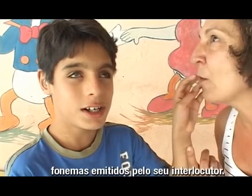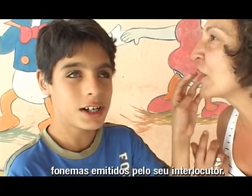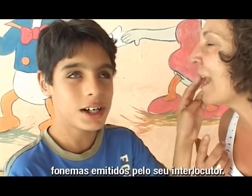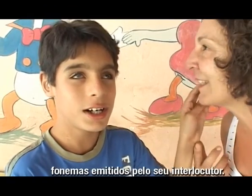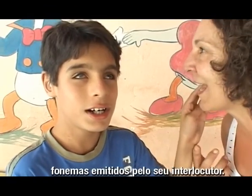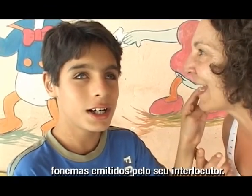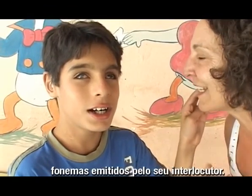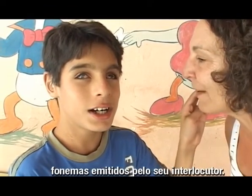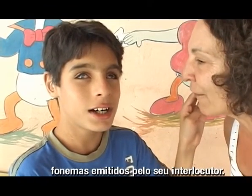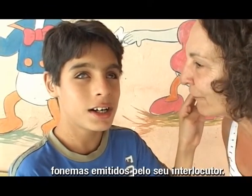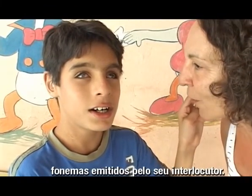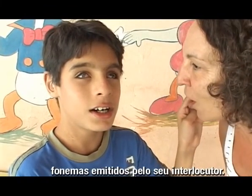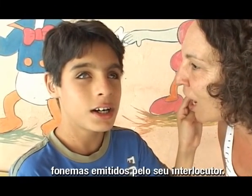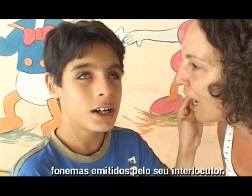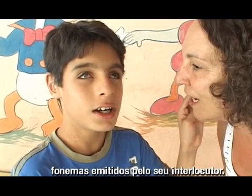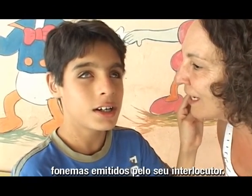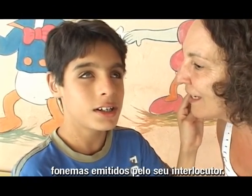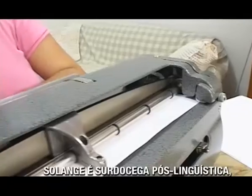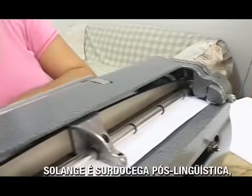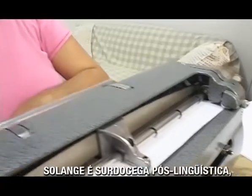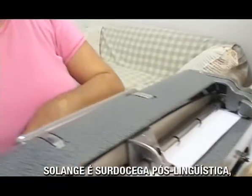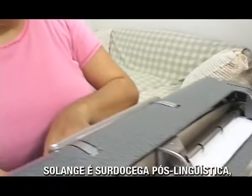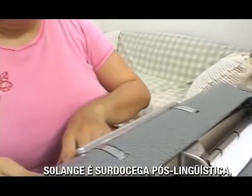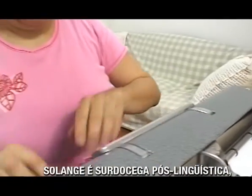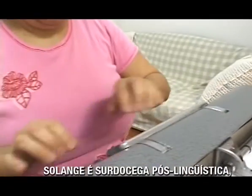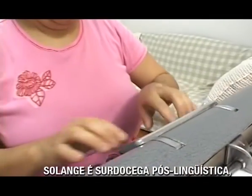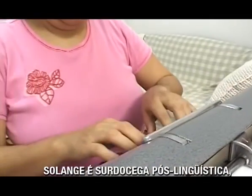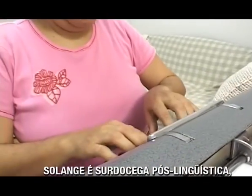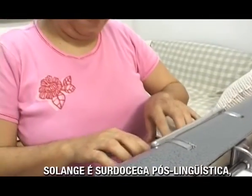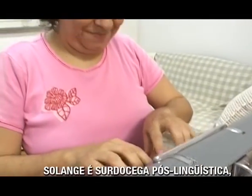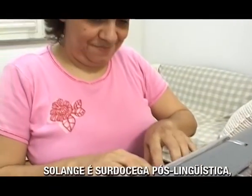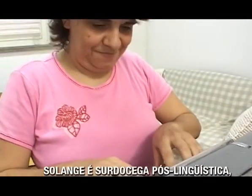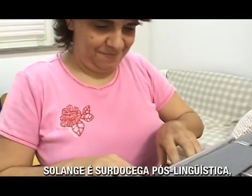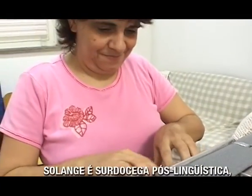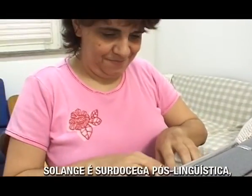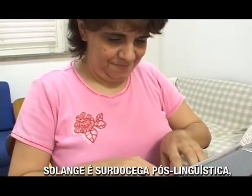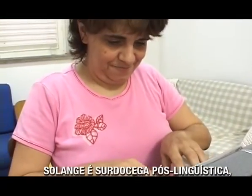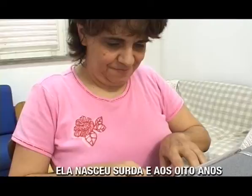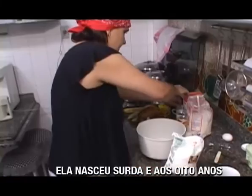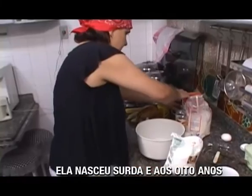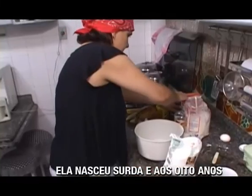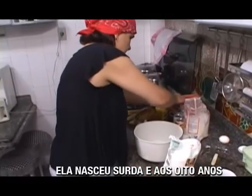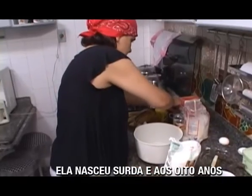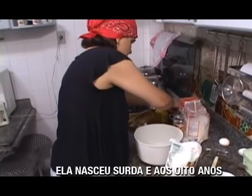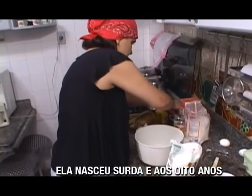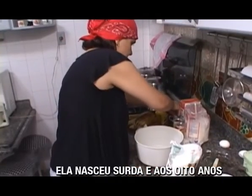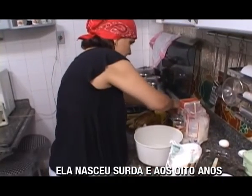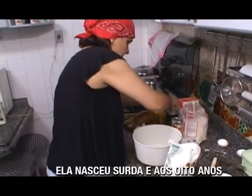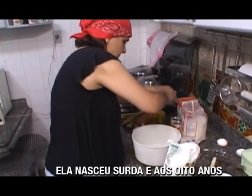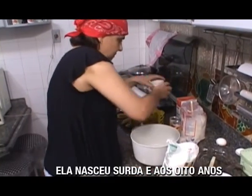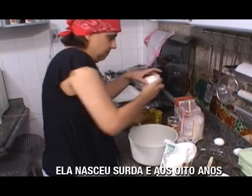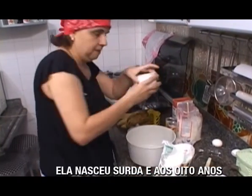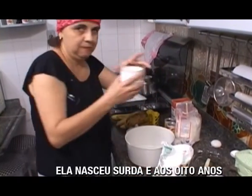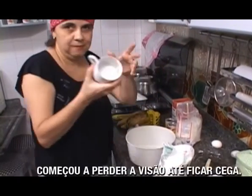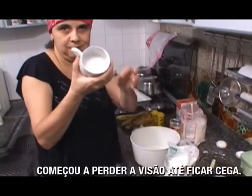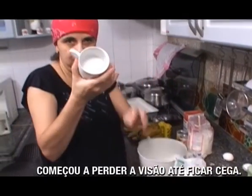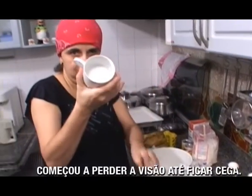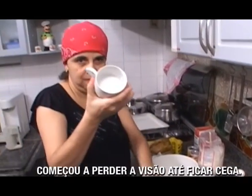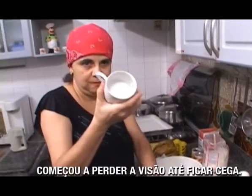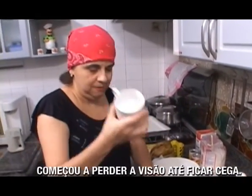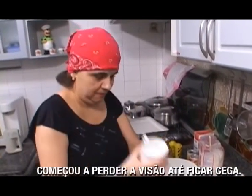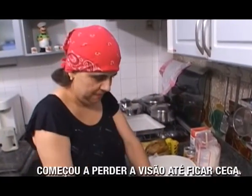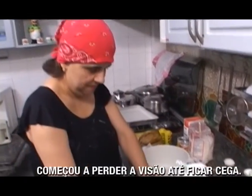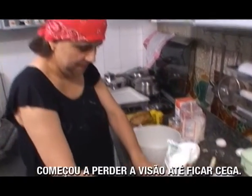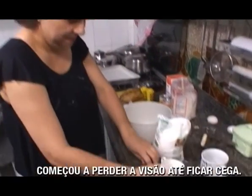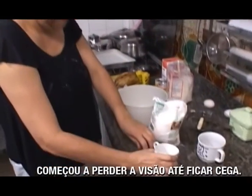fonemas emitidos pelo seu interlocutor. Solange é surdo-cega pós-linguística. Ela nasceu surda e aos 8 anos começou